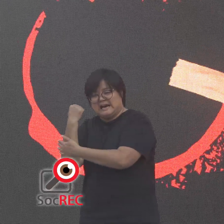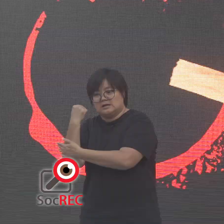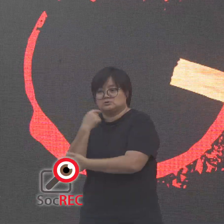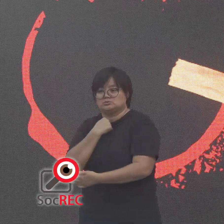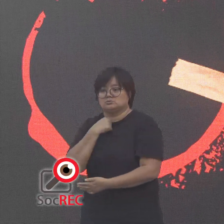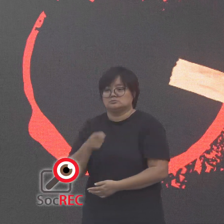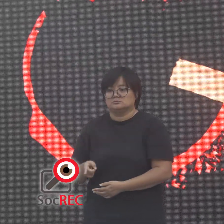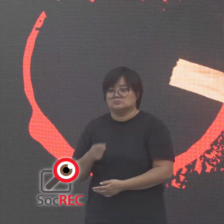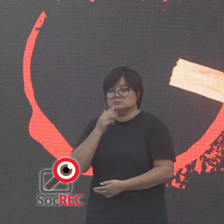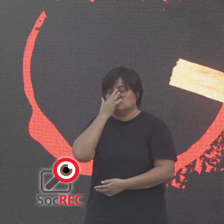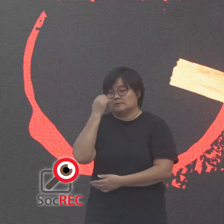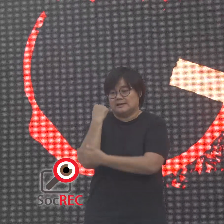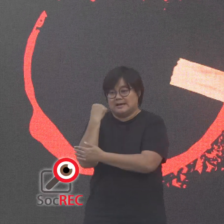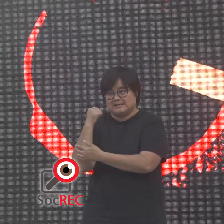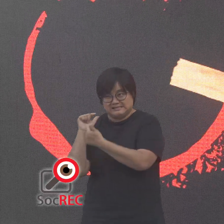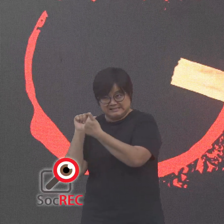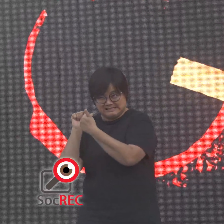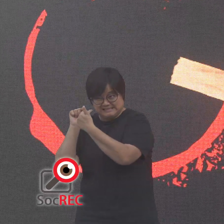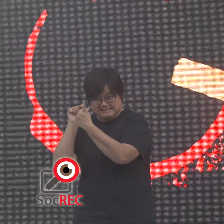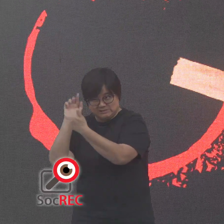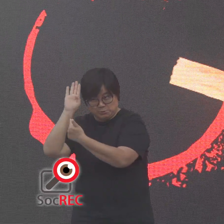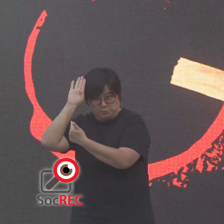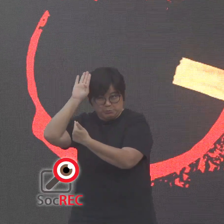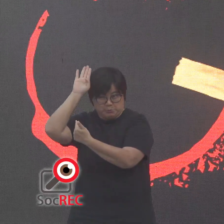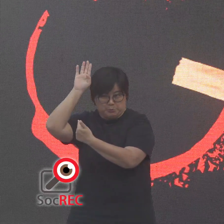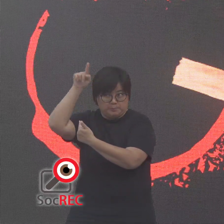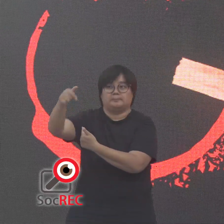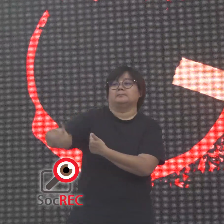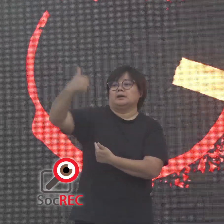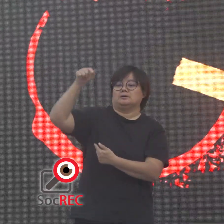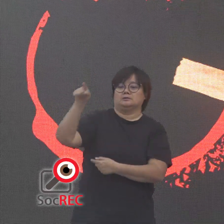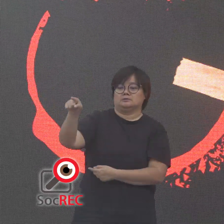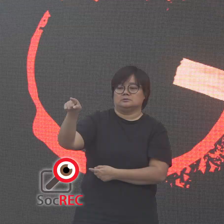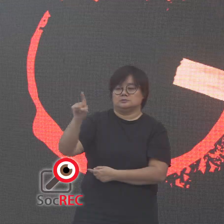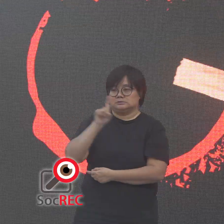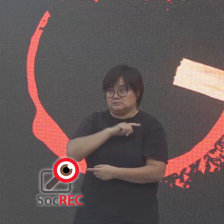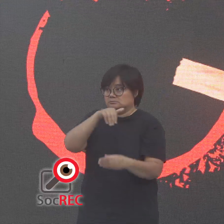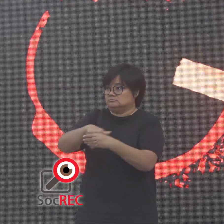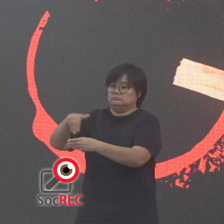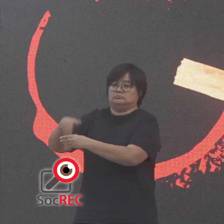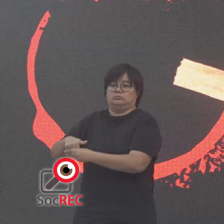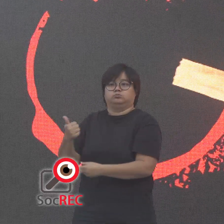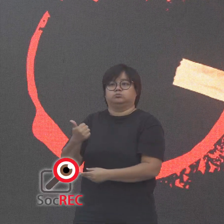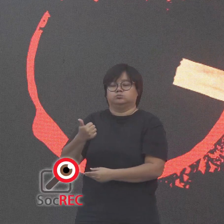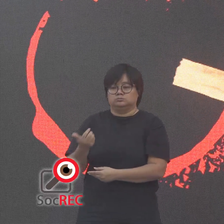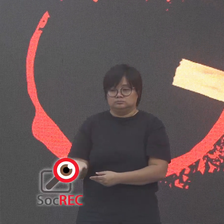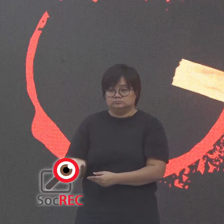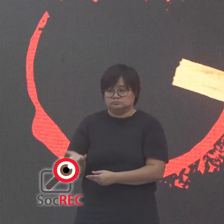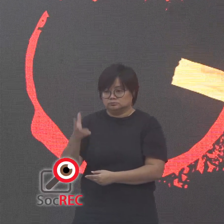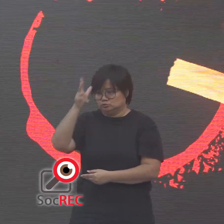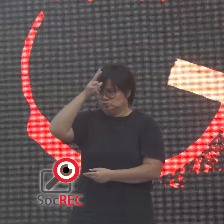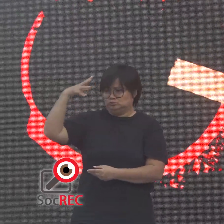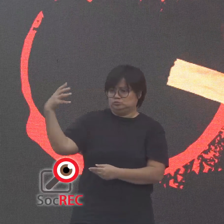人在香港終有一日，我們會有自己的一票，選出屬於自己的總統。